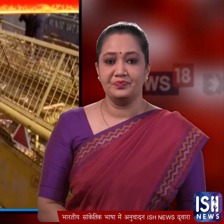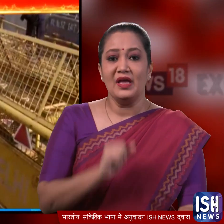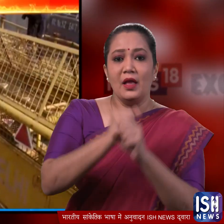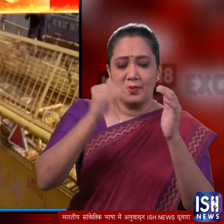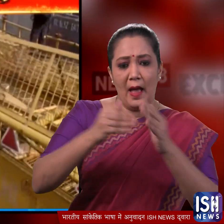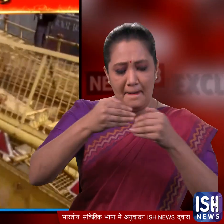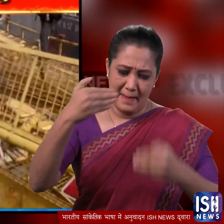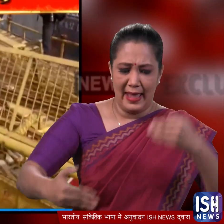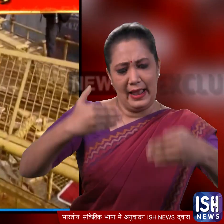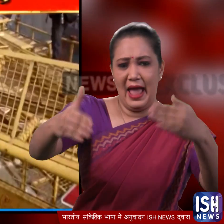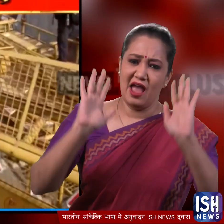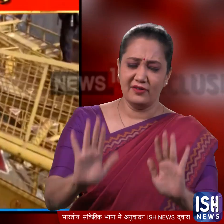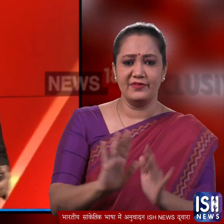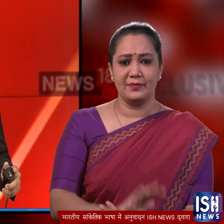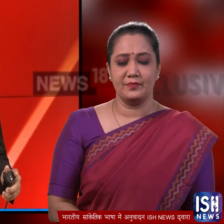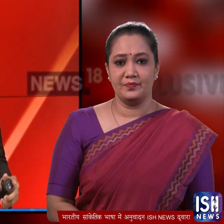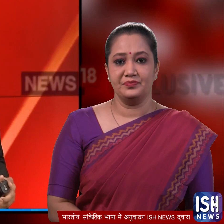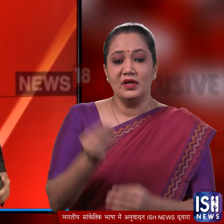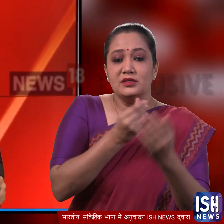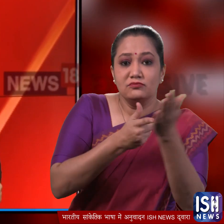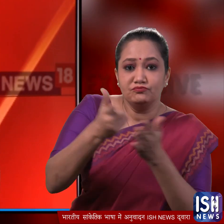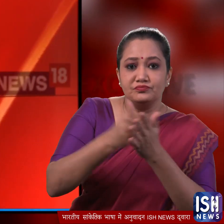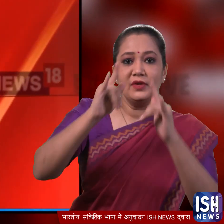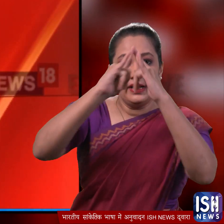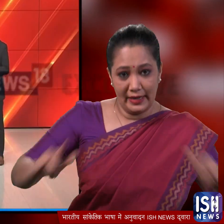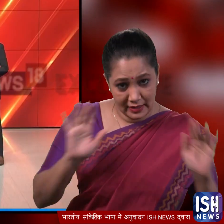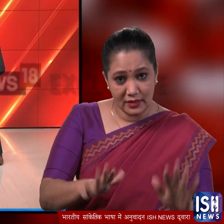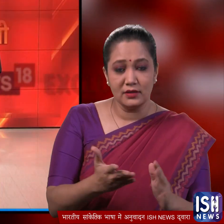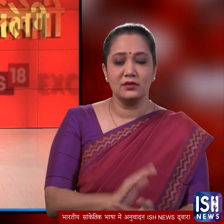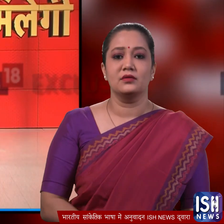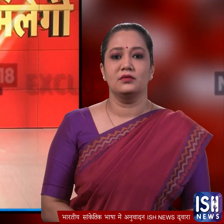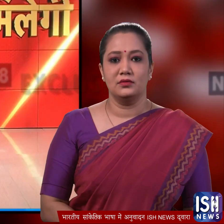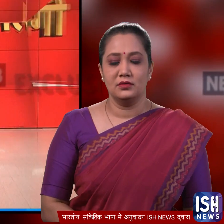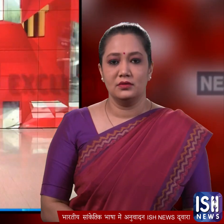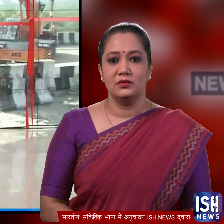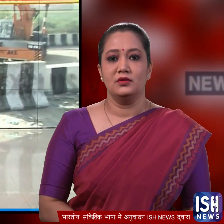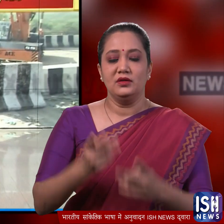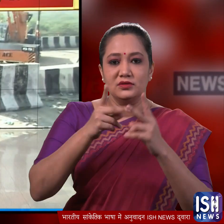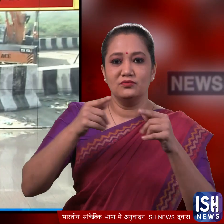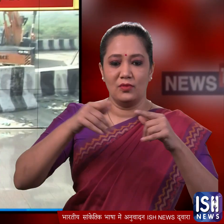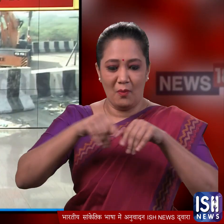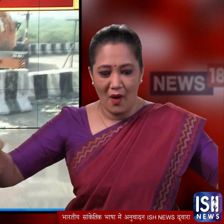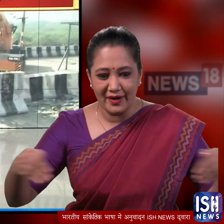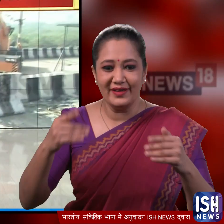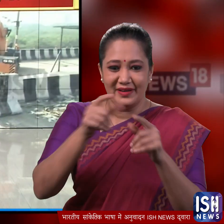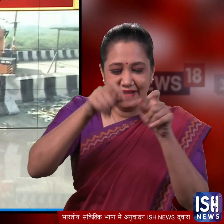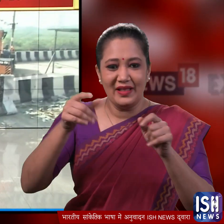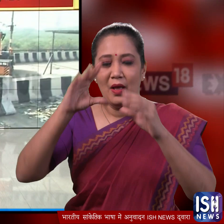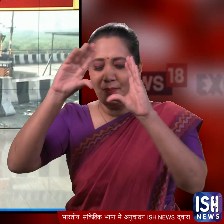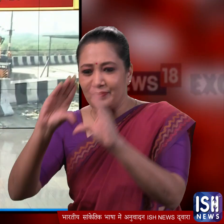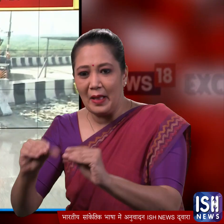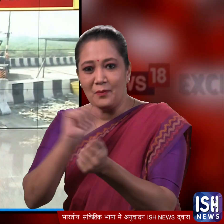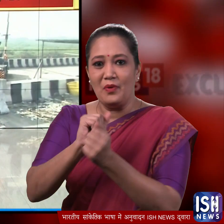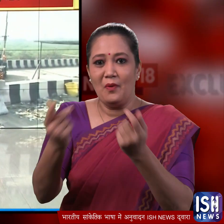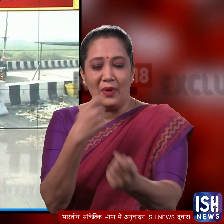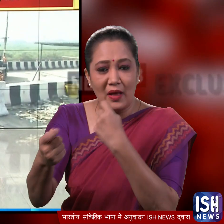गाजीपुर बॉर्डर पर बैरिकेड लगे हुए हैं। यही नहीं, कई किसानों के टेंट भी लगे हुए हैं। बॉर्डर पर सुरक्षा इंतजाम कम होते देखकर कुछ